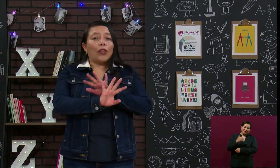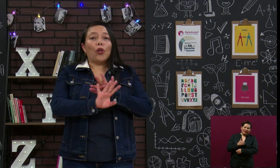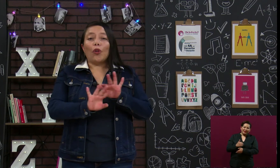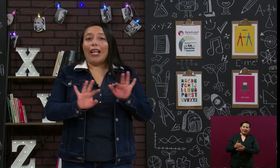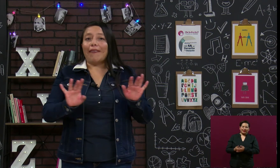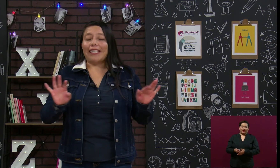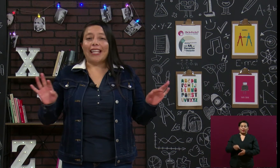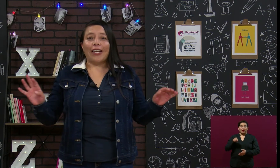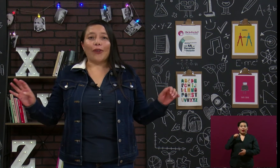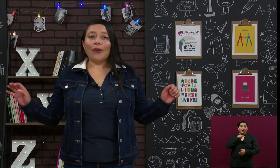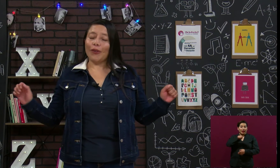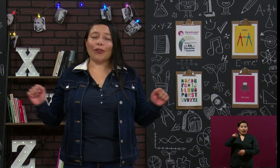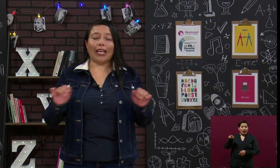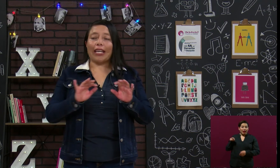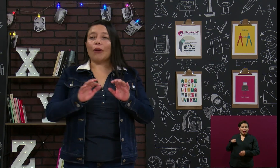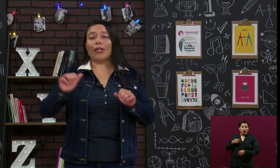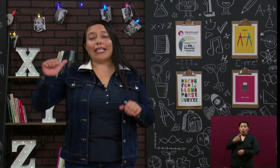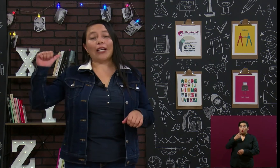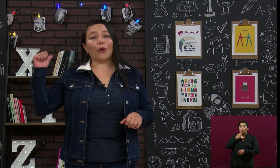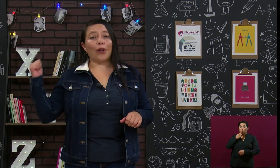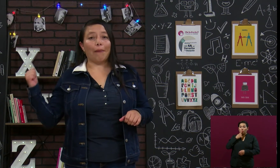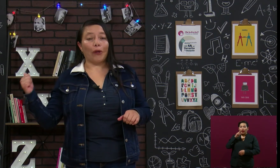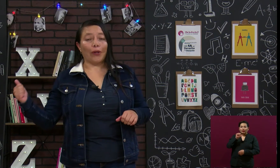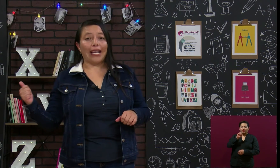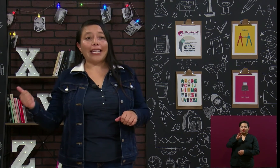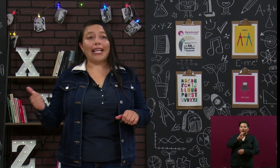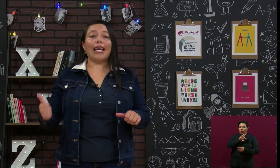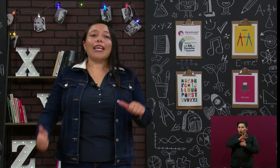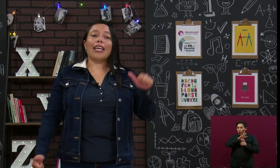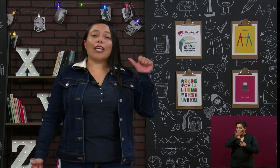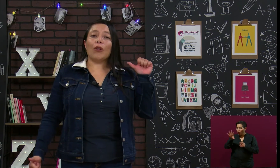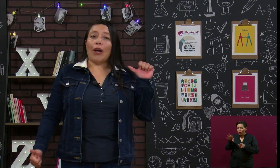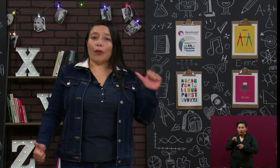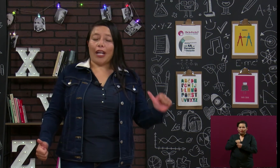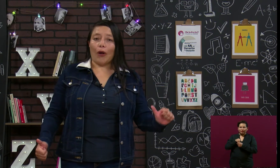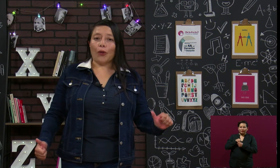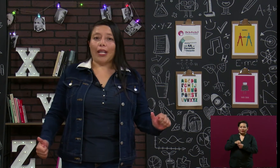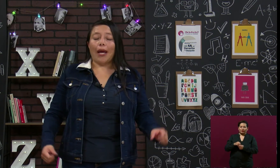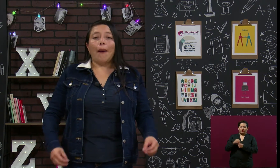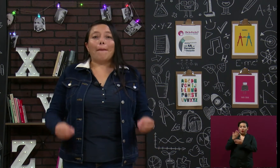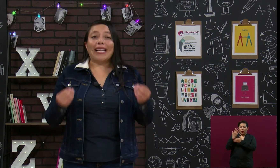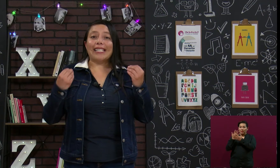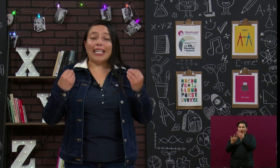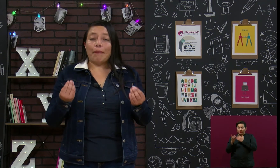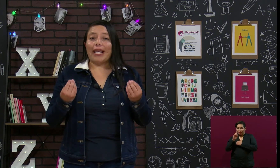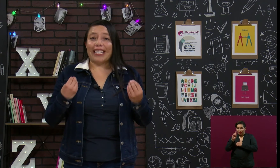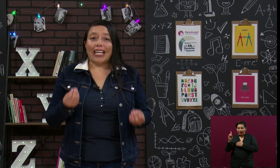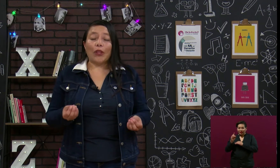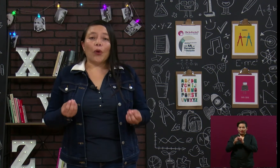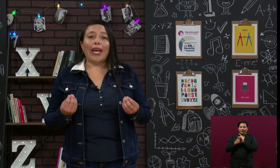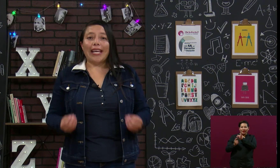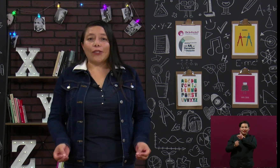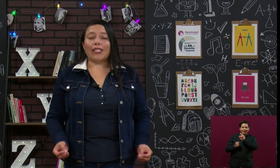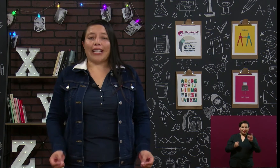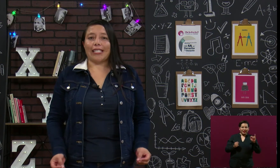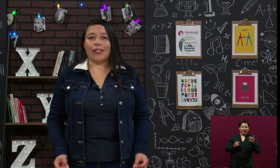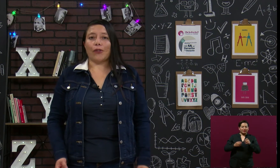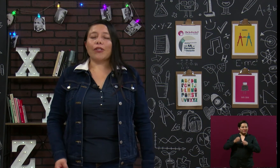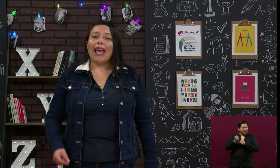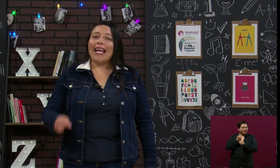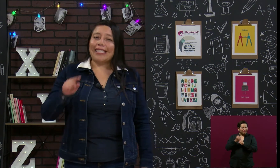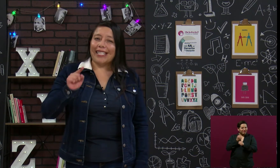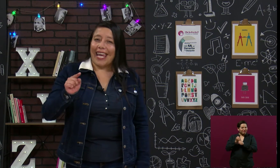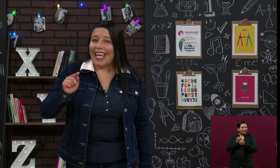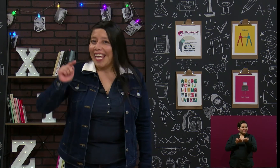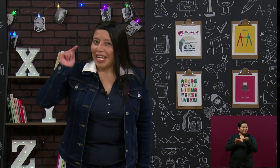utilice todo el abecedario, que utilice con una mano una letra y con la otra otra, para seguir practicando estos